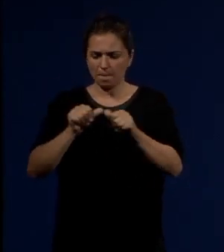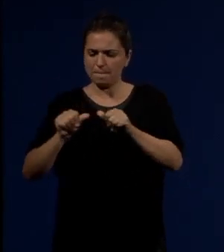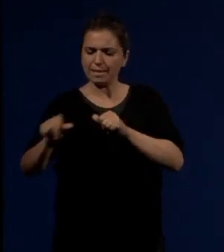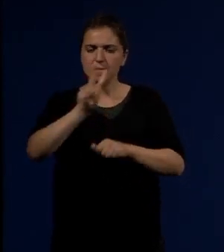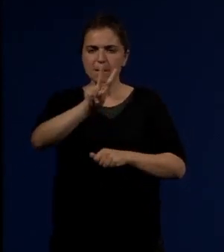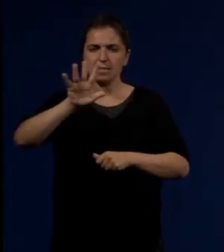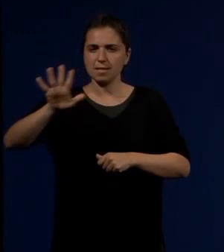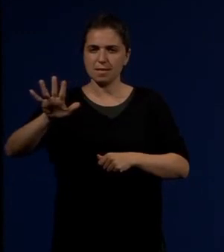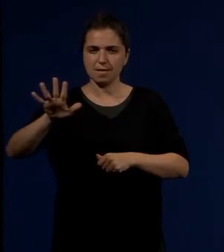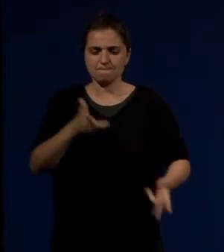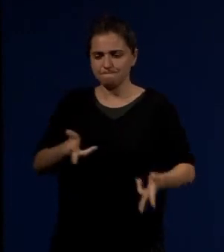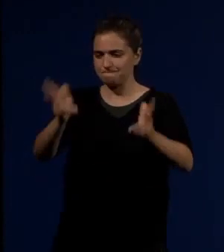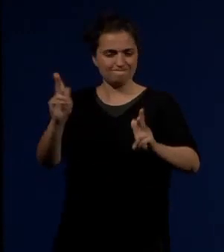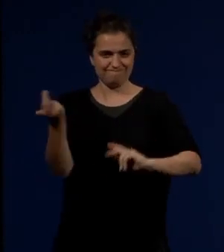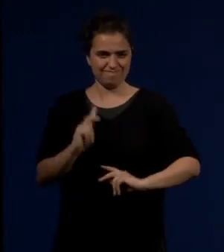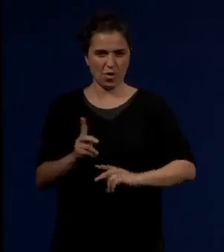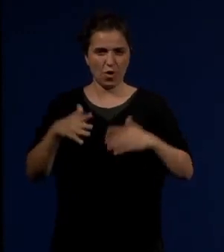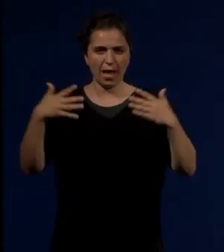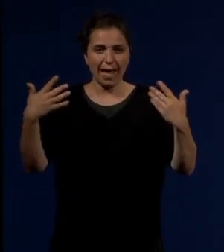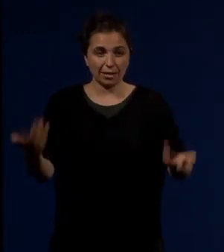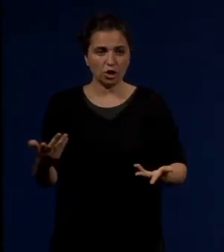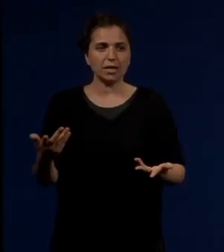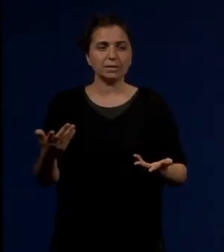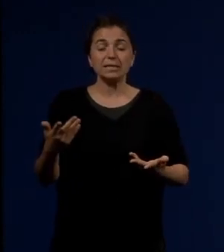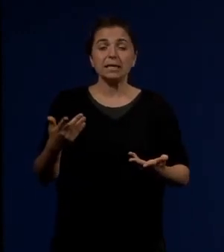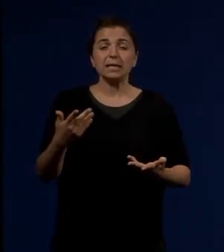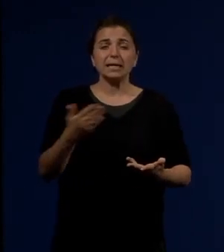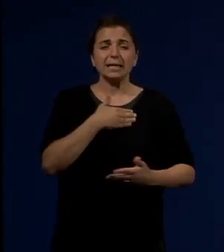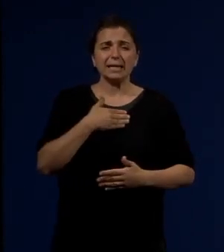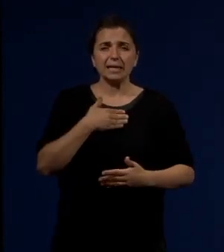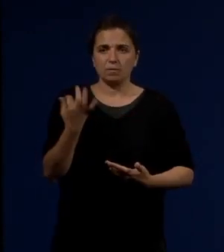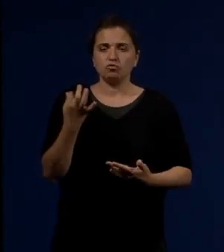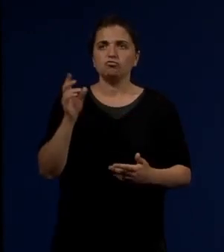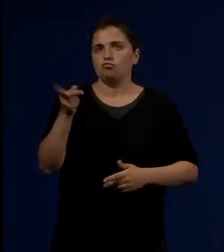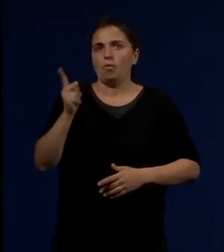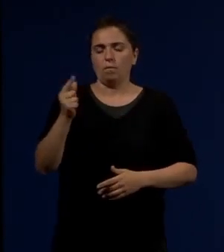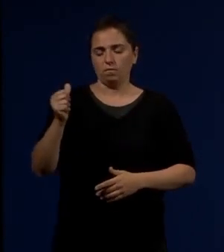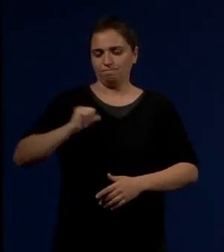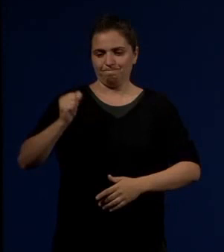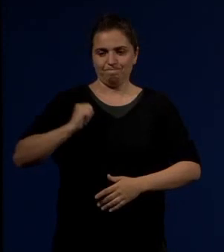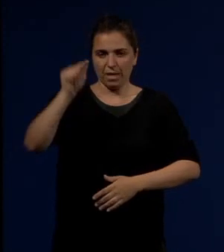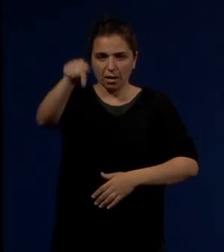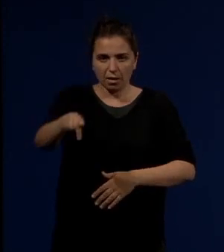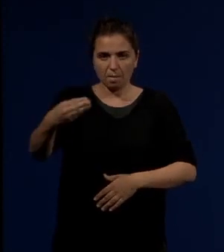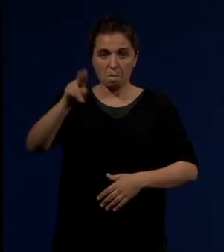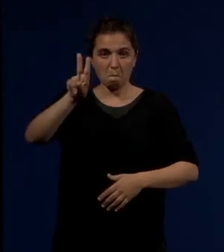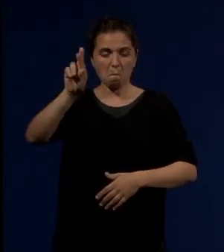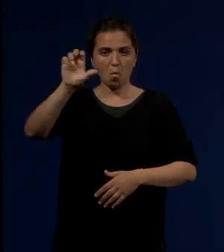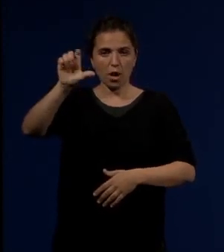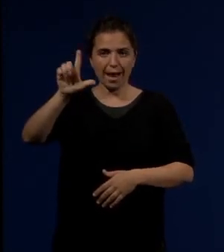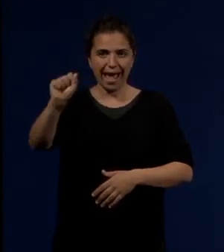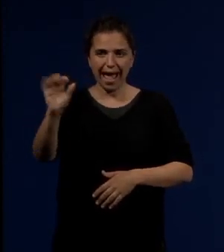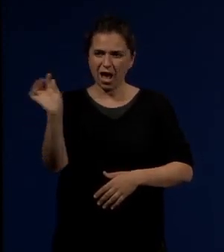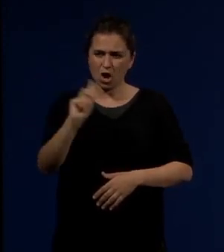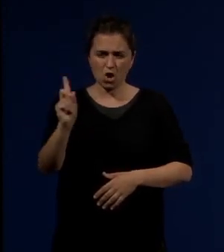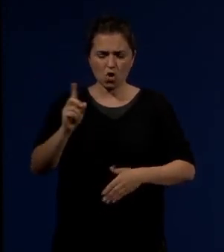día 25. Por eso comprometemos unha correcta dimensión, non solamente o Hospital de Burela, sino tamén o restablecemento dunha rede de atención primaria